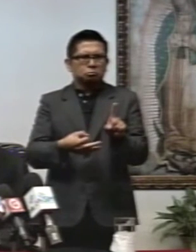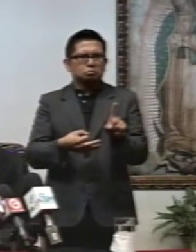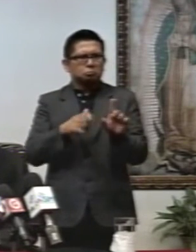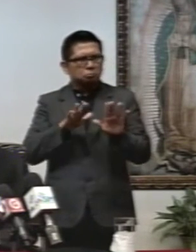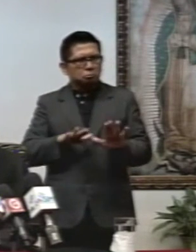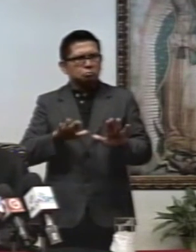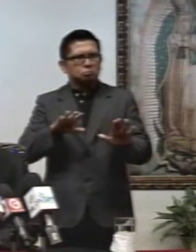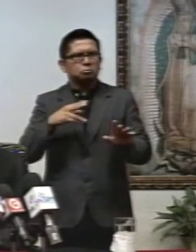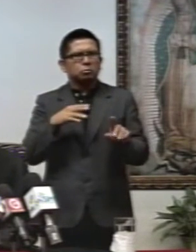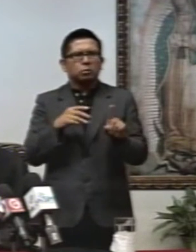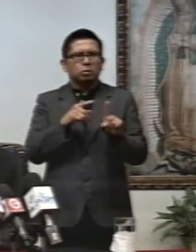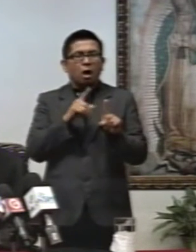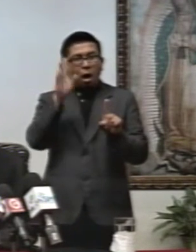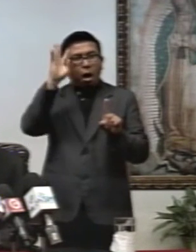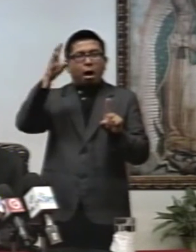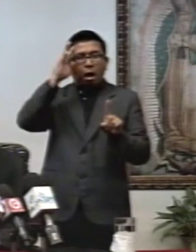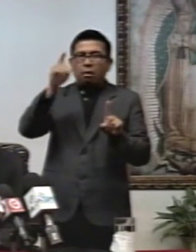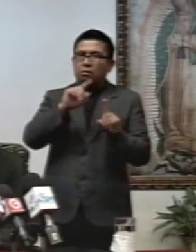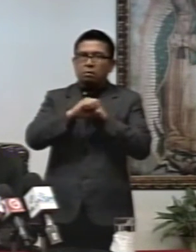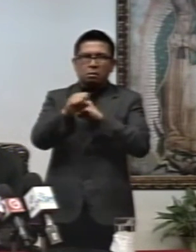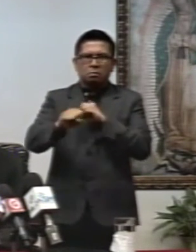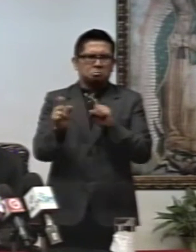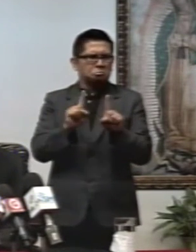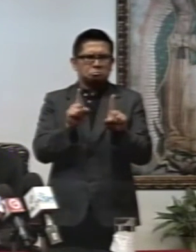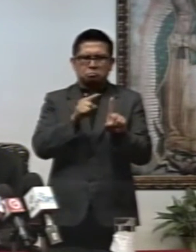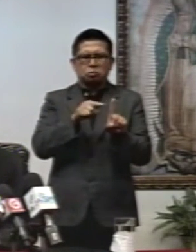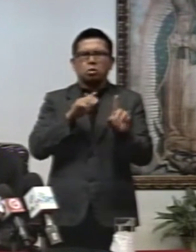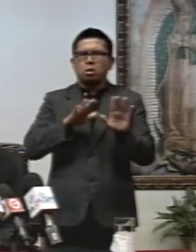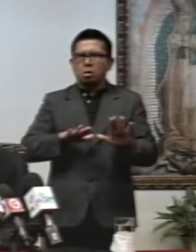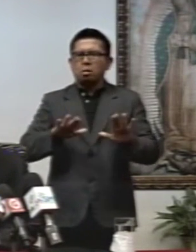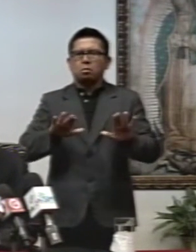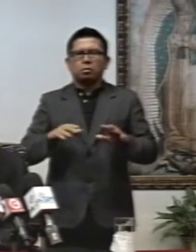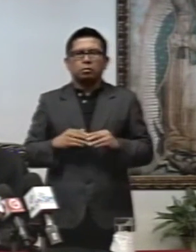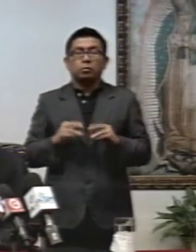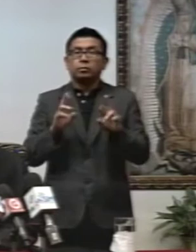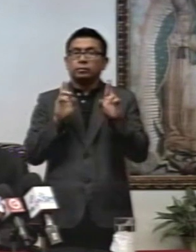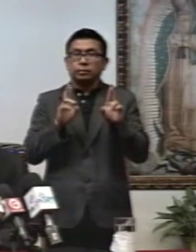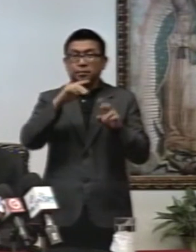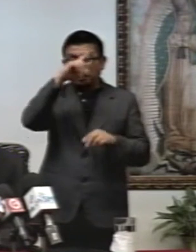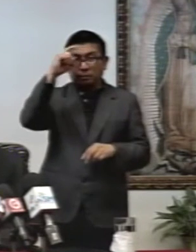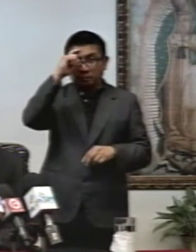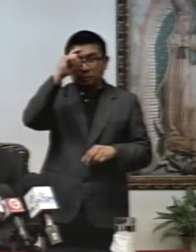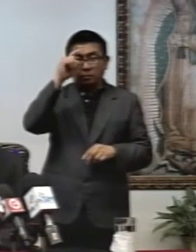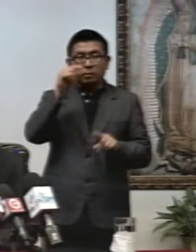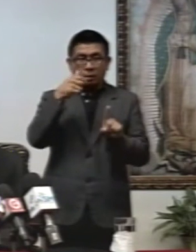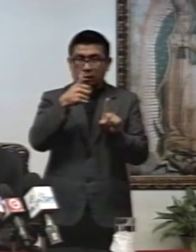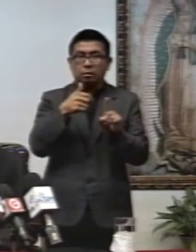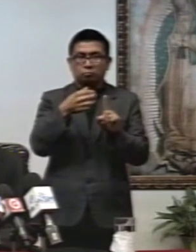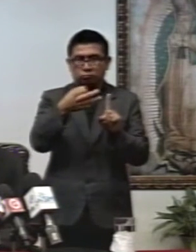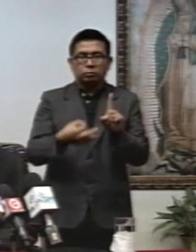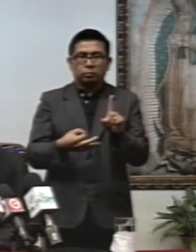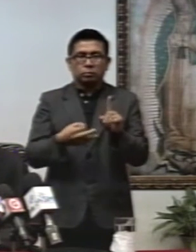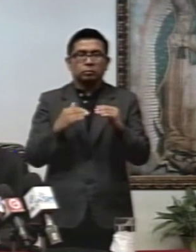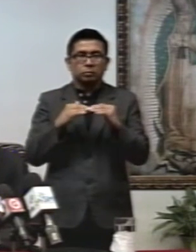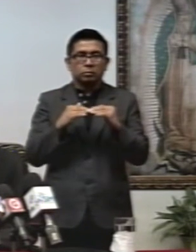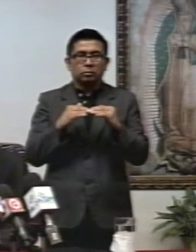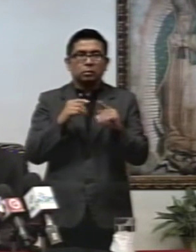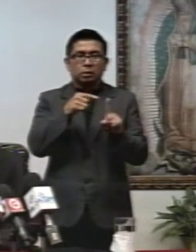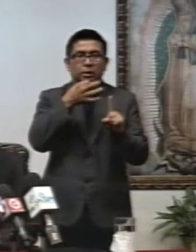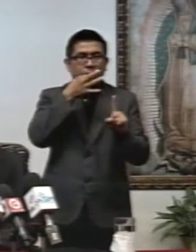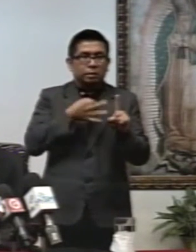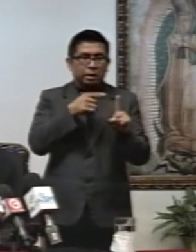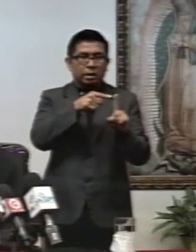tono. Ojalá que trabaje en ese sentido y que sea un